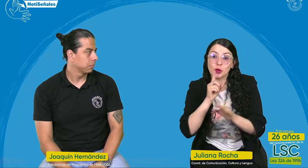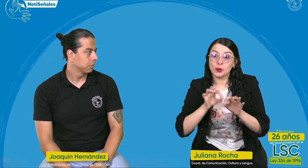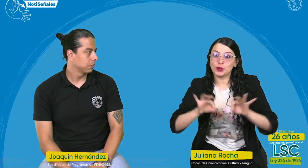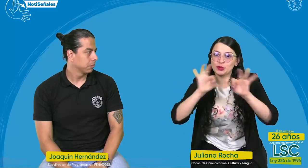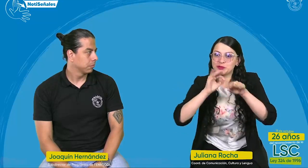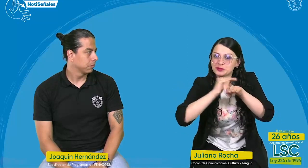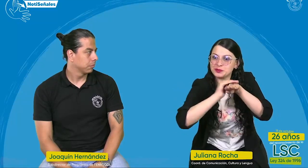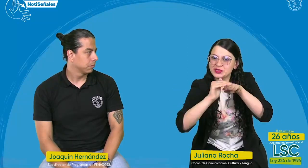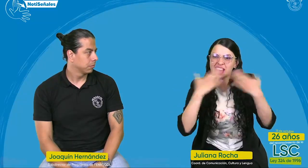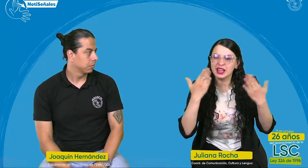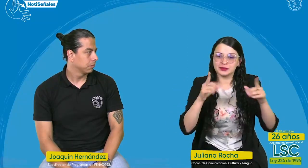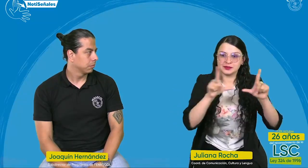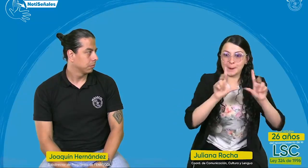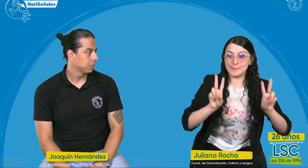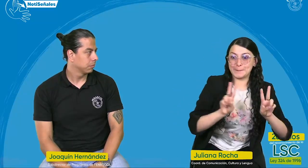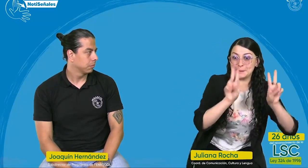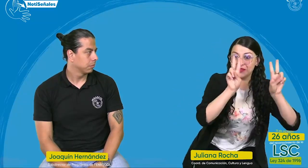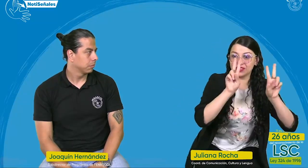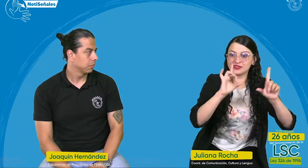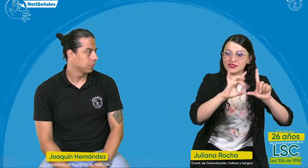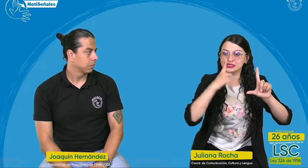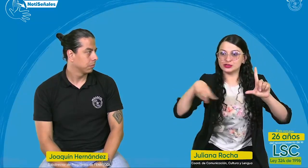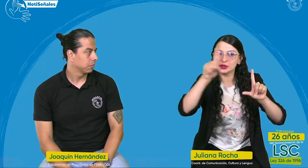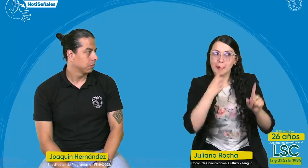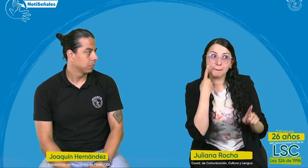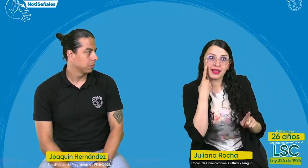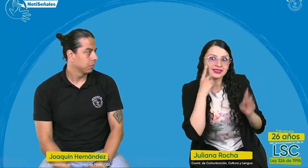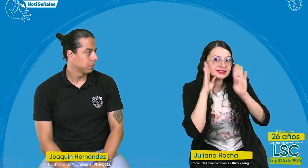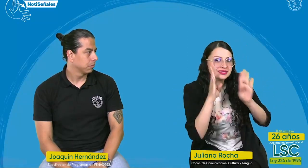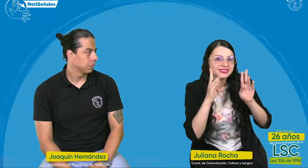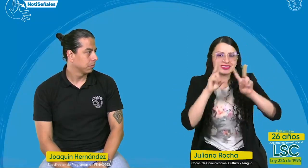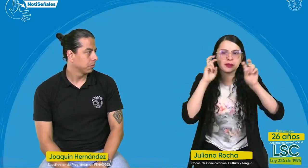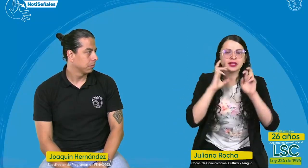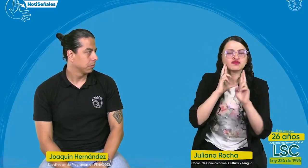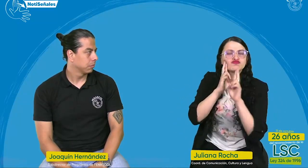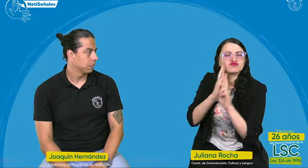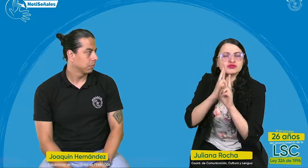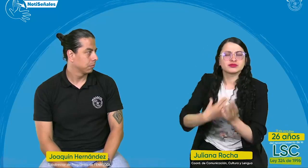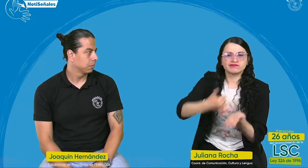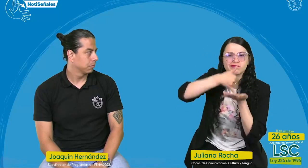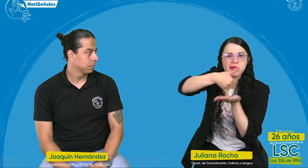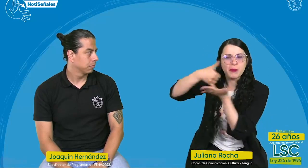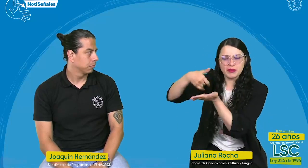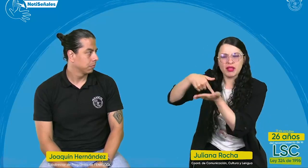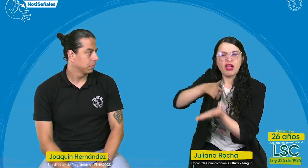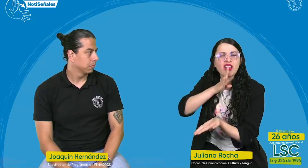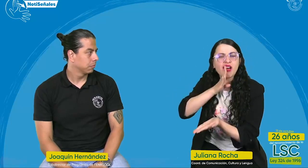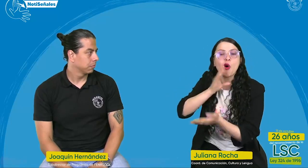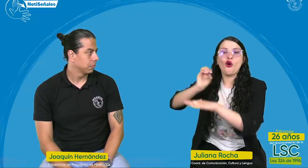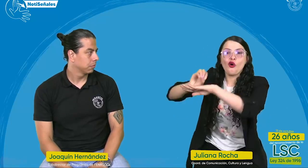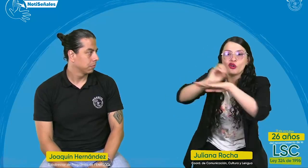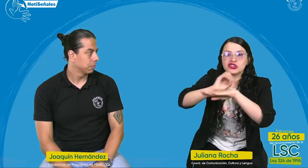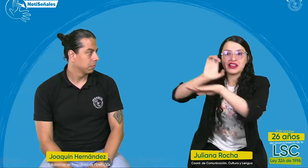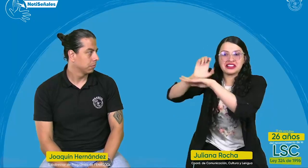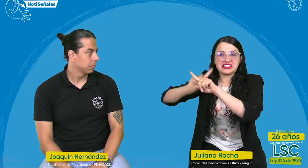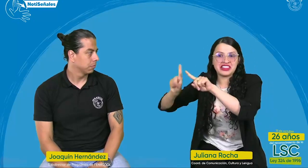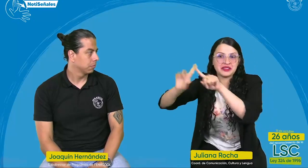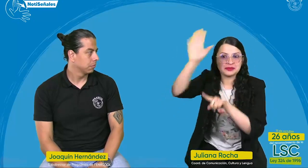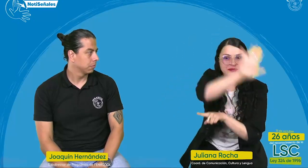a la comunidad sorda que van a poder ver la transmisión en vivo de manera virtual para ver este reconocimiento algunas organizaciones